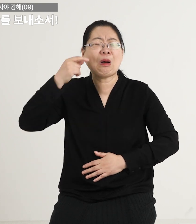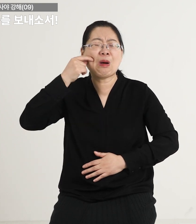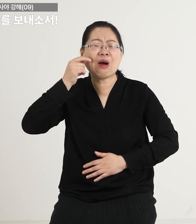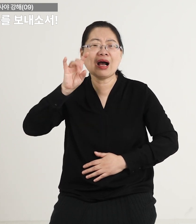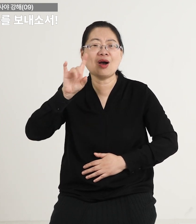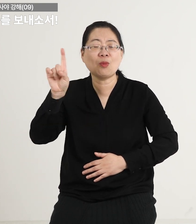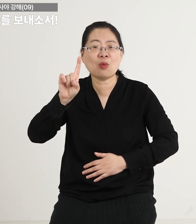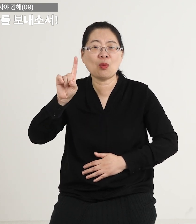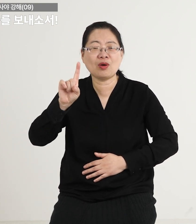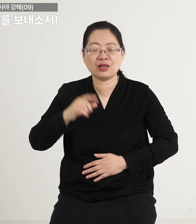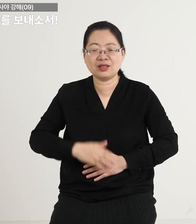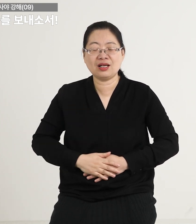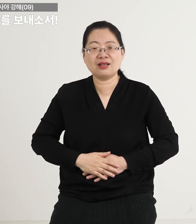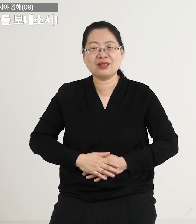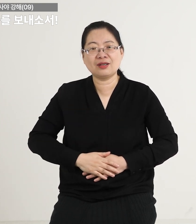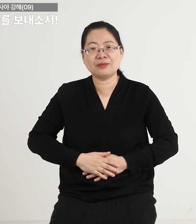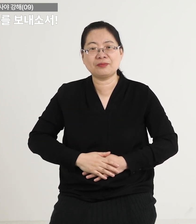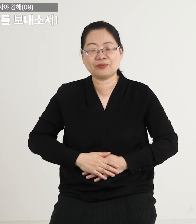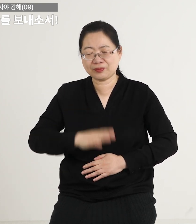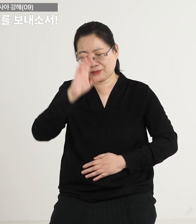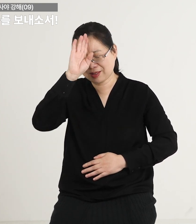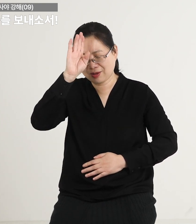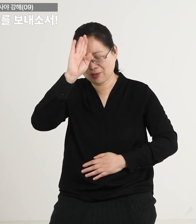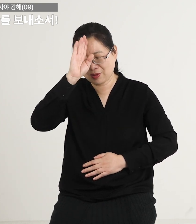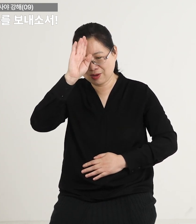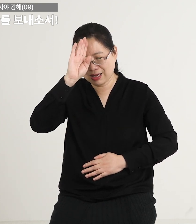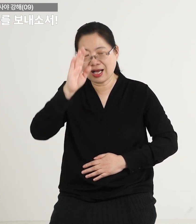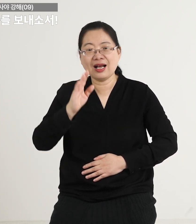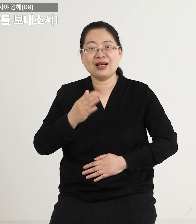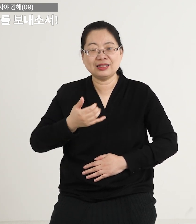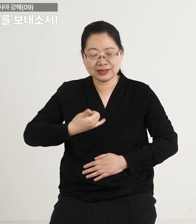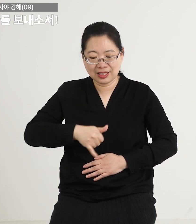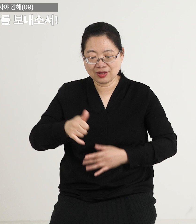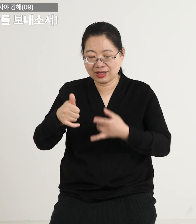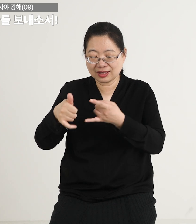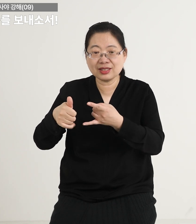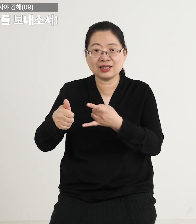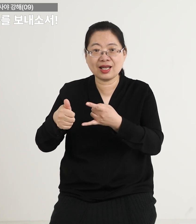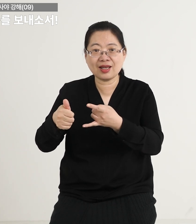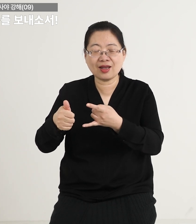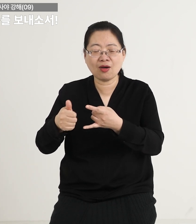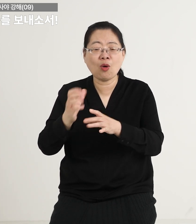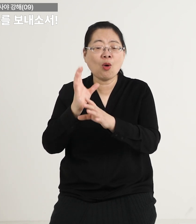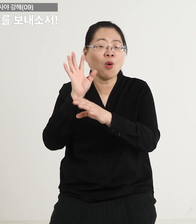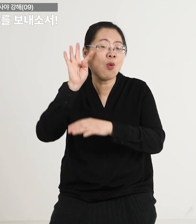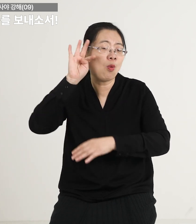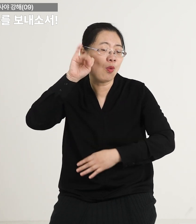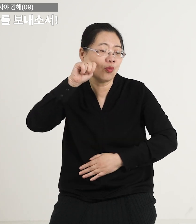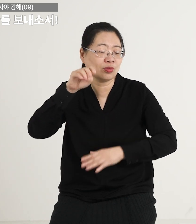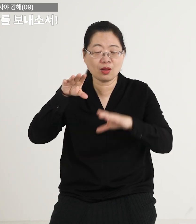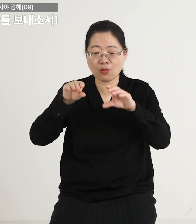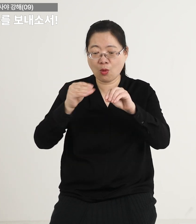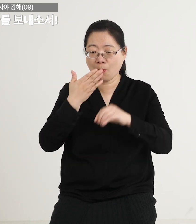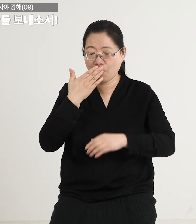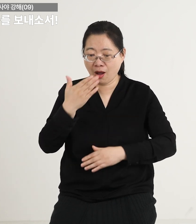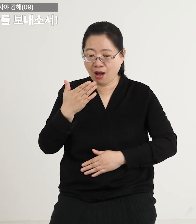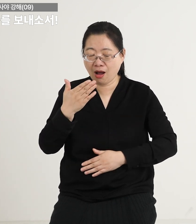이 아이에게 너는 언제 나올 수 있다는 희망을 얘기할 수 없을 때,